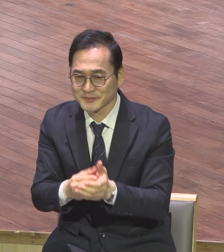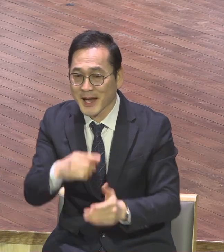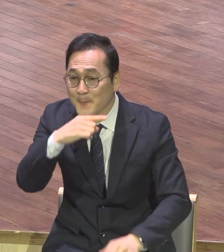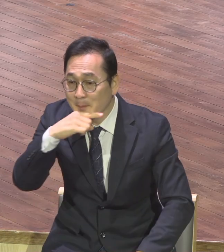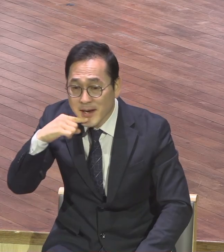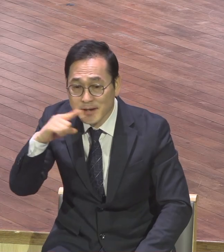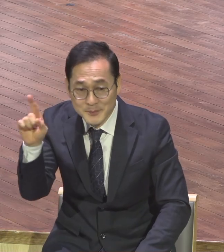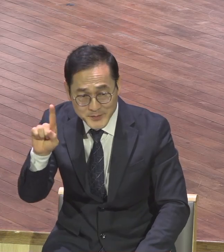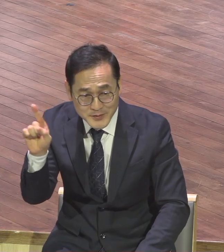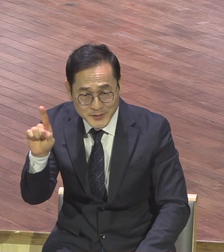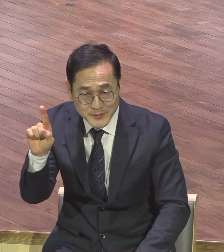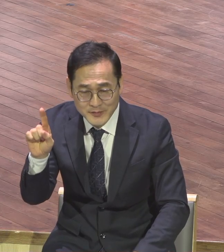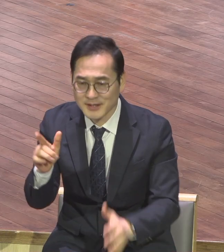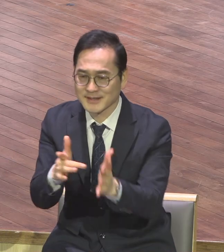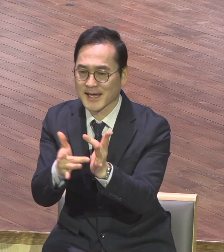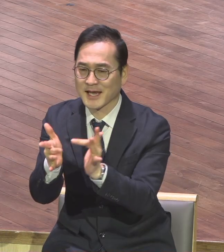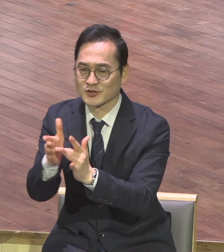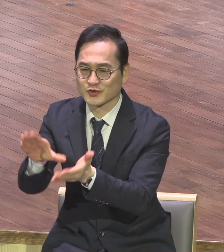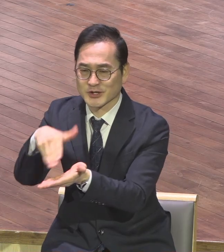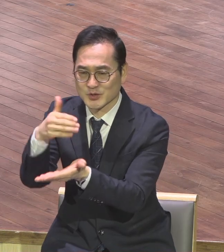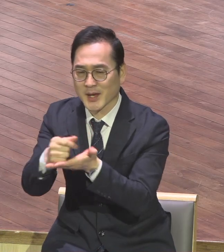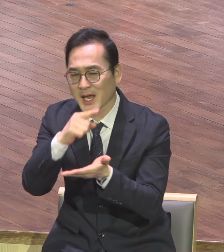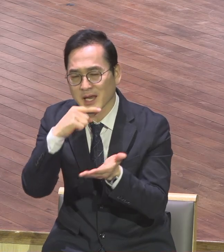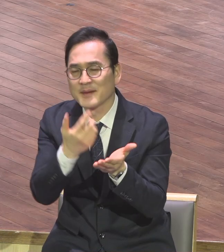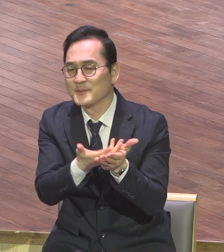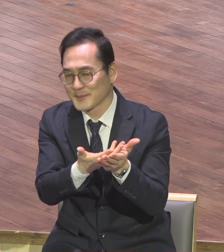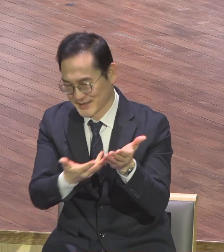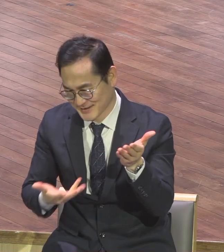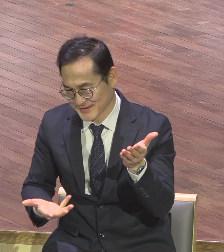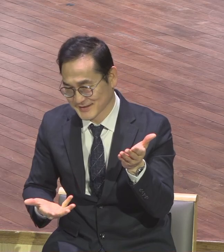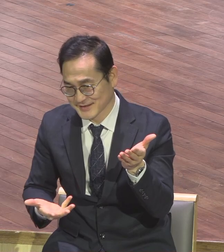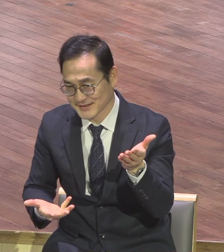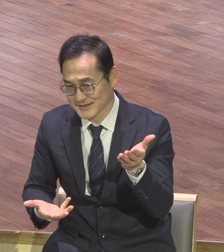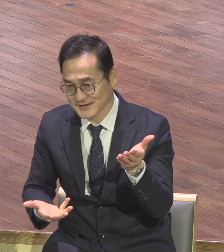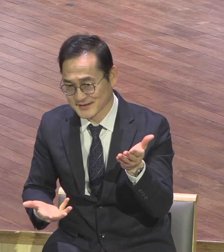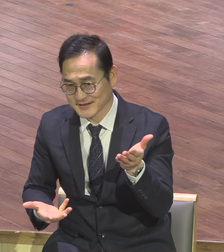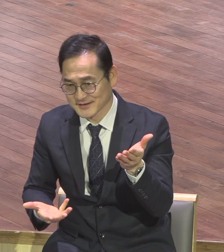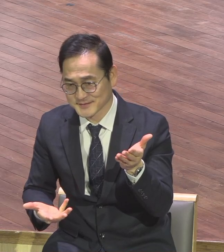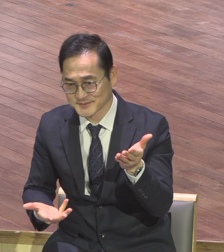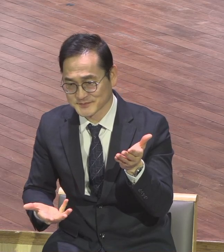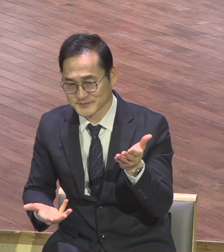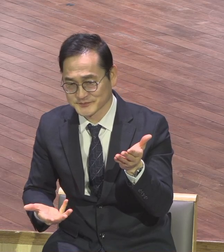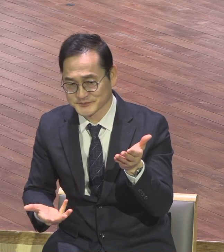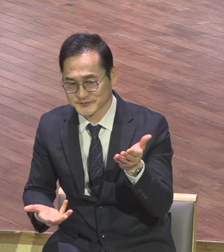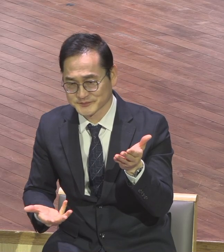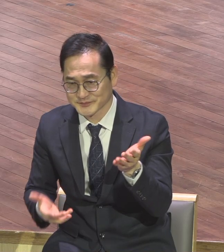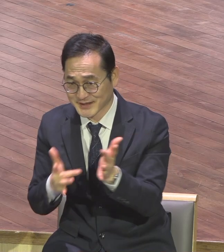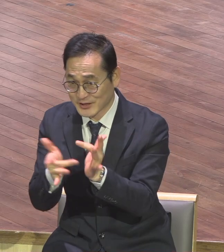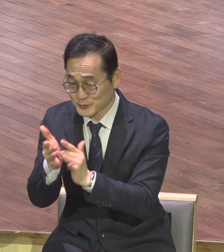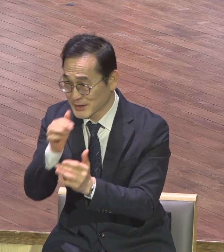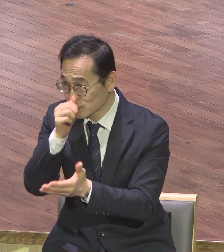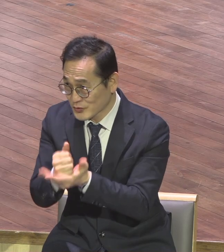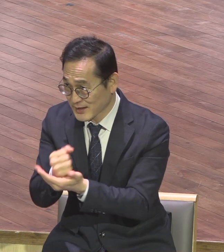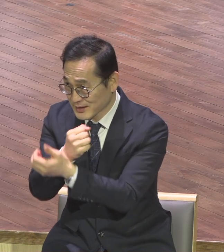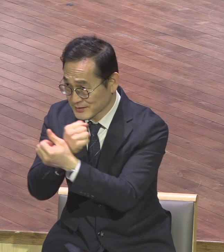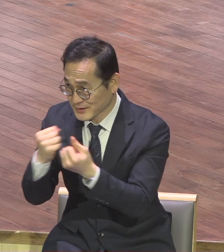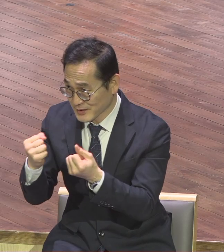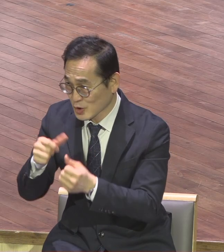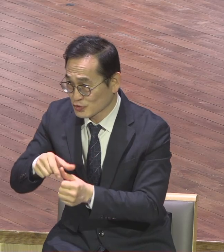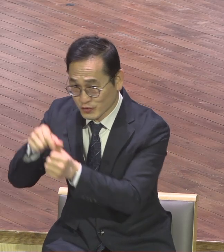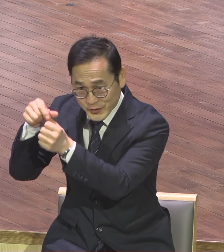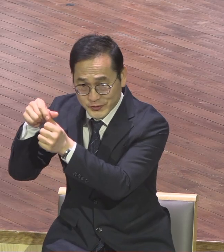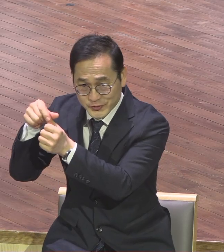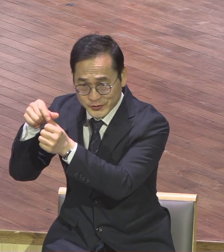빨간색이 뭐냐? 예수 그리스도의 보혈의 피입니다. 예수님께서 우리의 죄를 사시고 우리